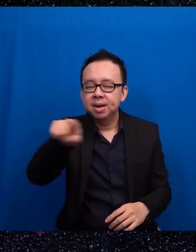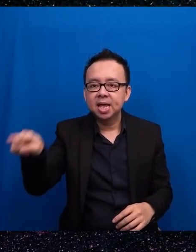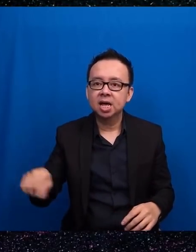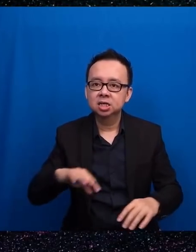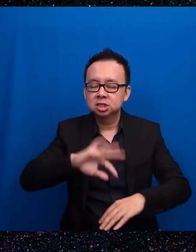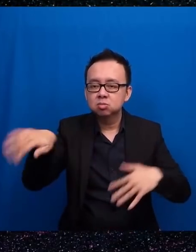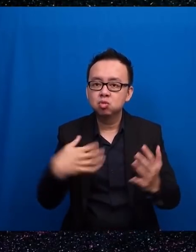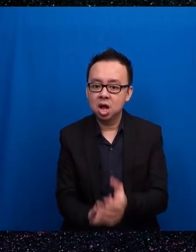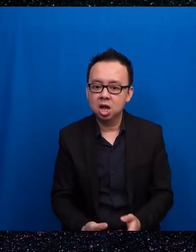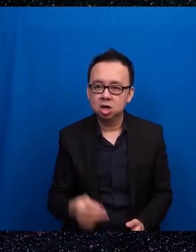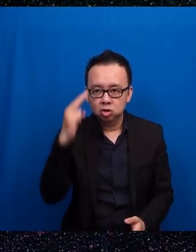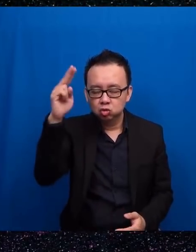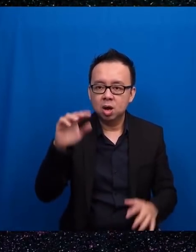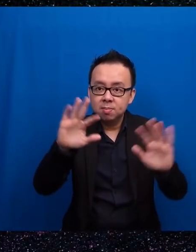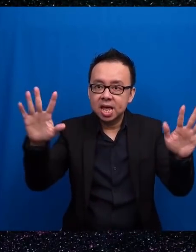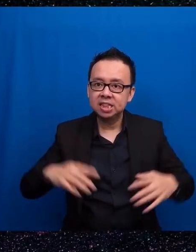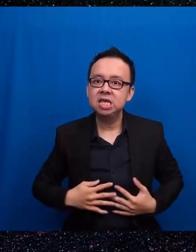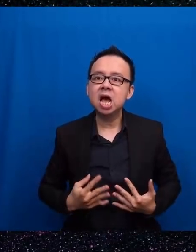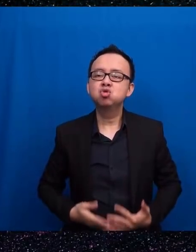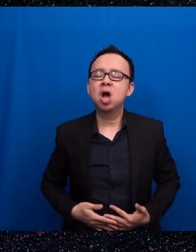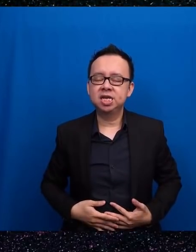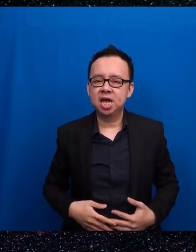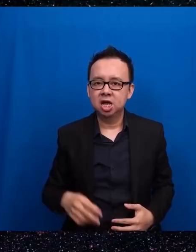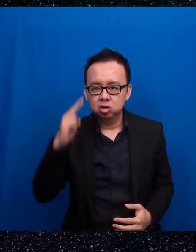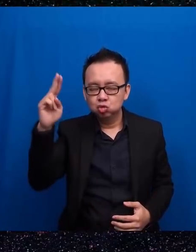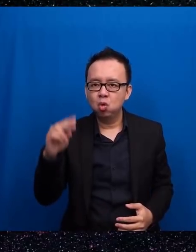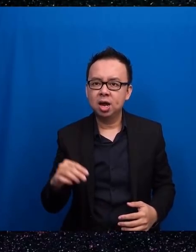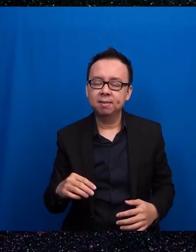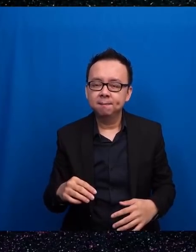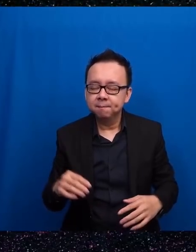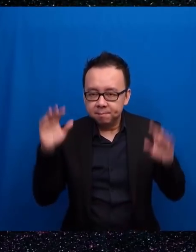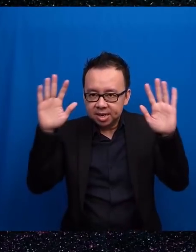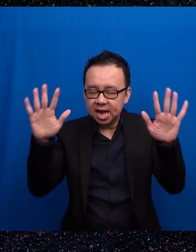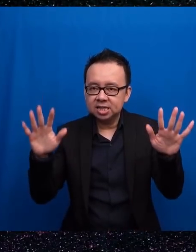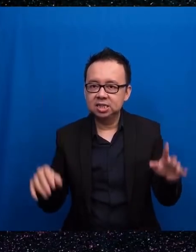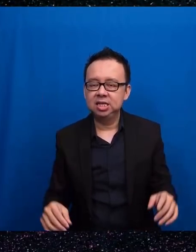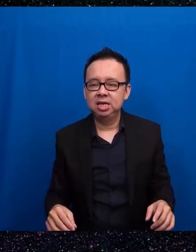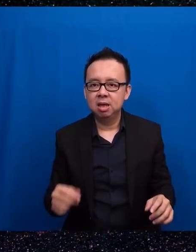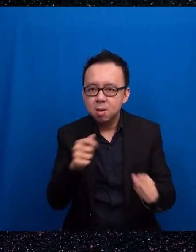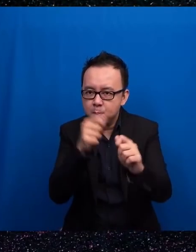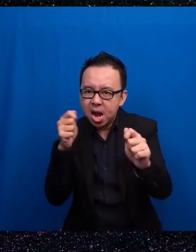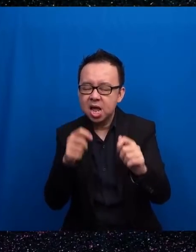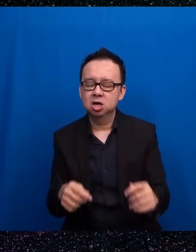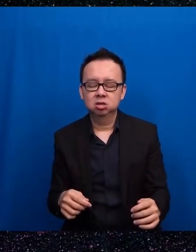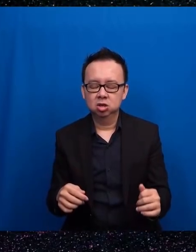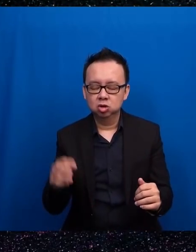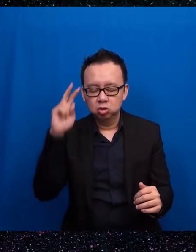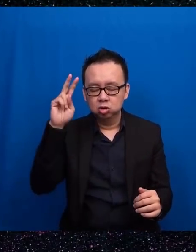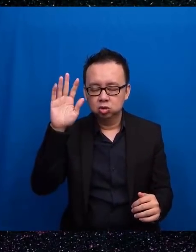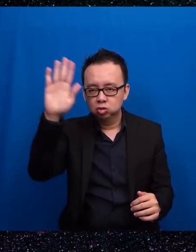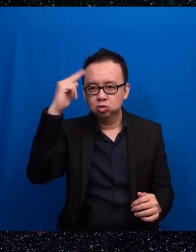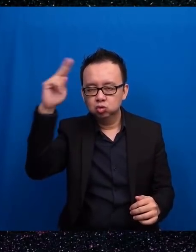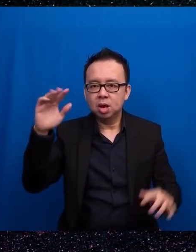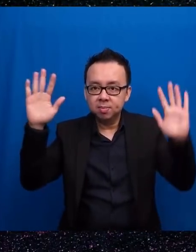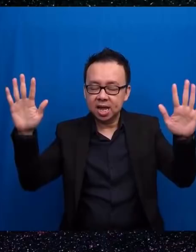mereka. Kau berkati kandungan mereka. Kau berkati tabung panah mereka. Kau berkati jemaat-Mu dimanapun mereka